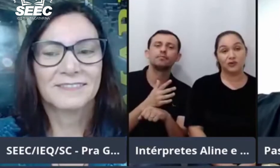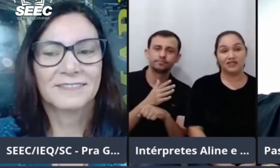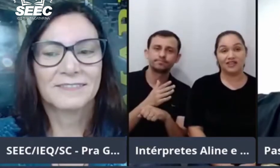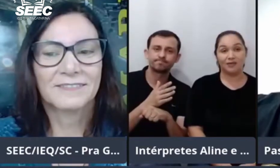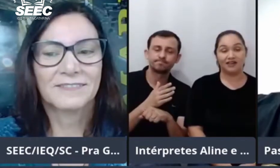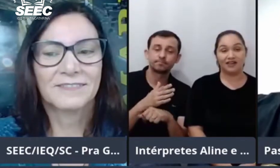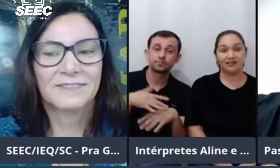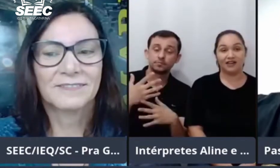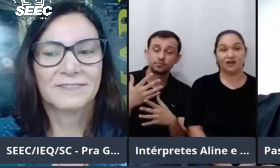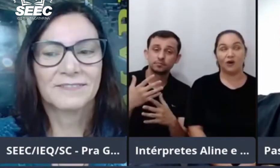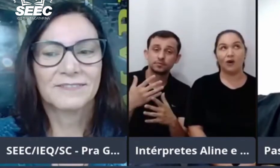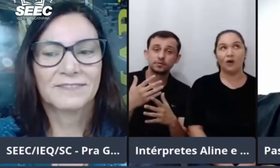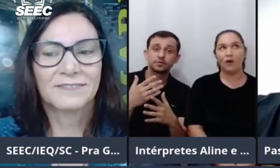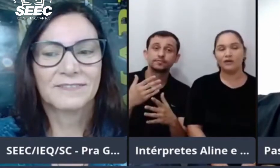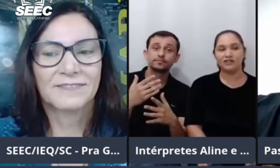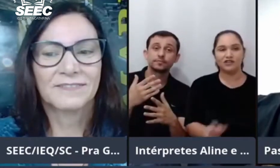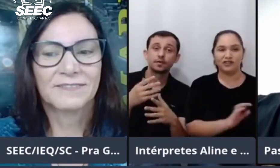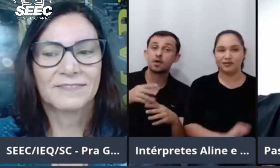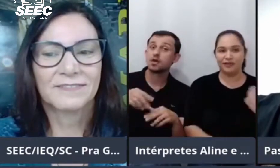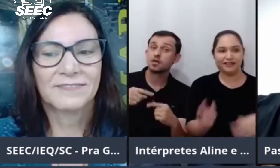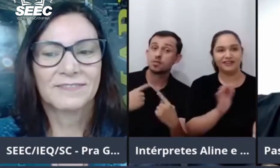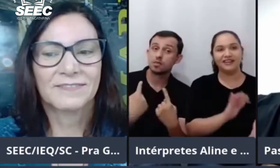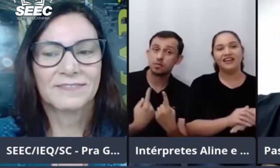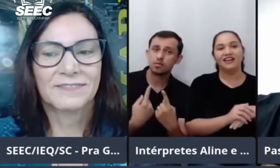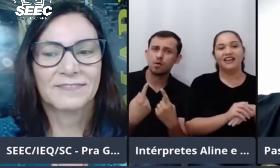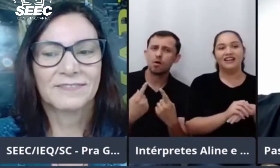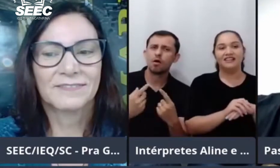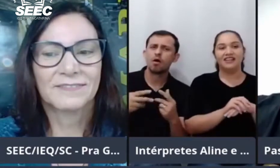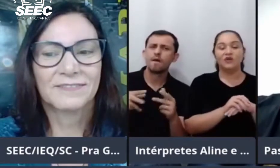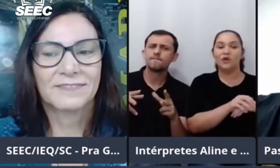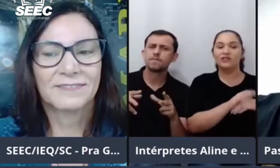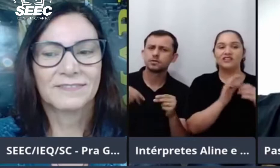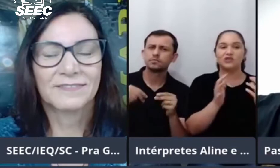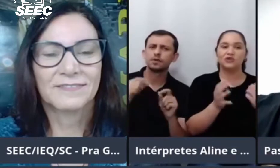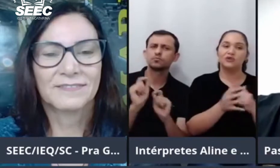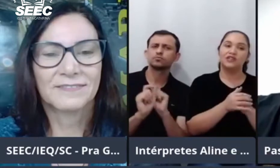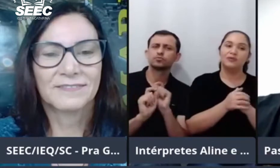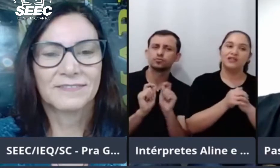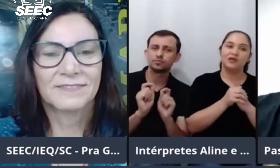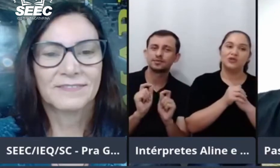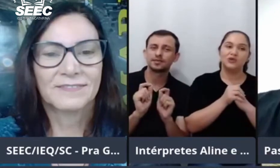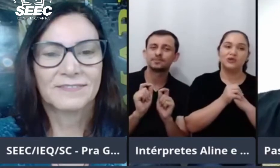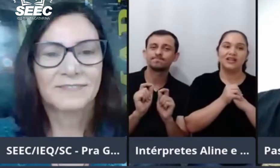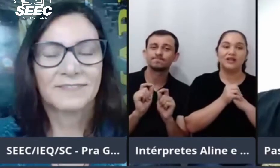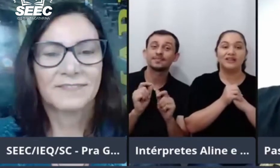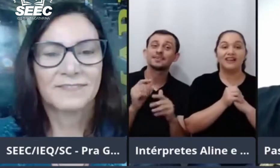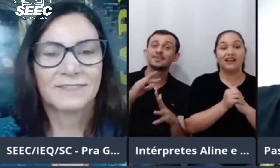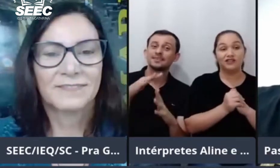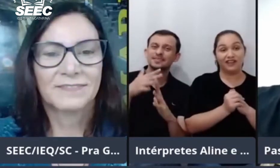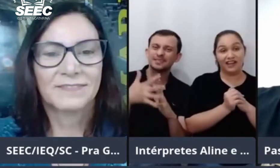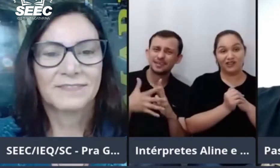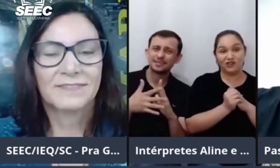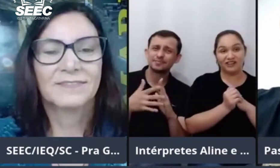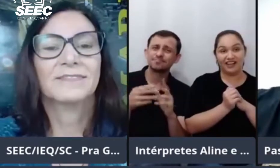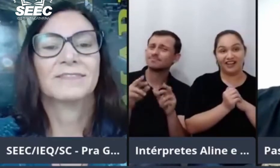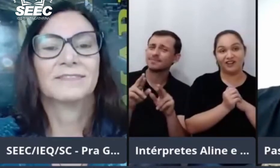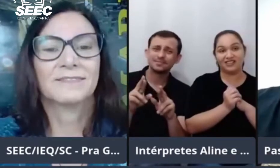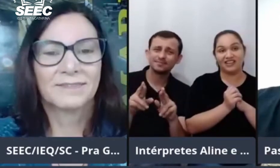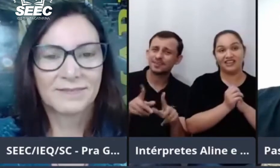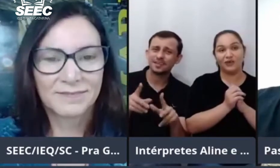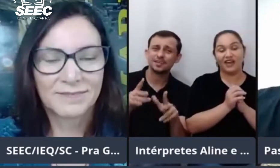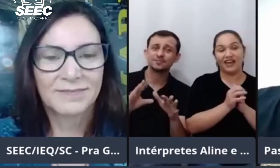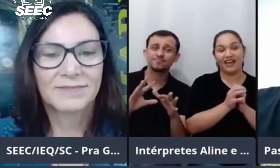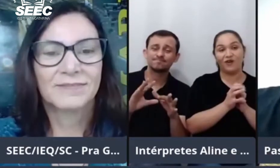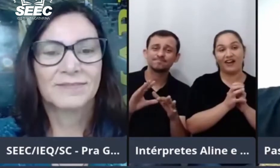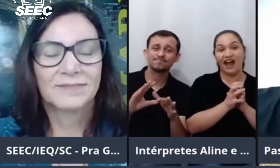Libras, a gente percebe que ele tem outra dinâmica, ele tem outra estrutura, porque o surdo, a língua dele é diferente, né? A